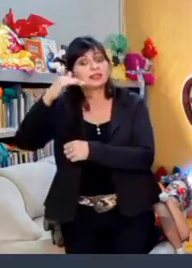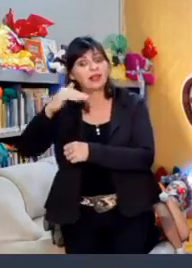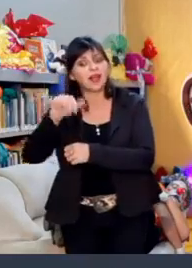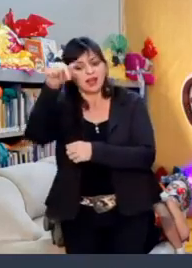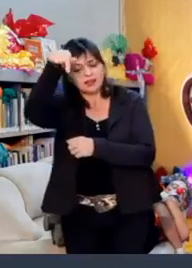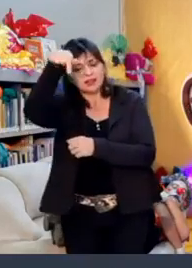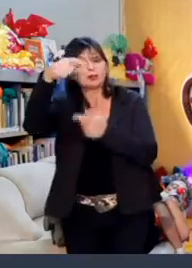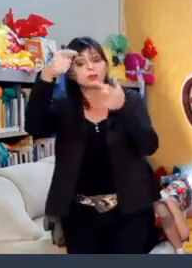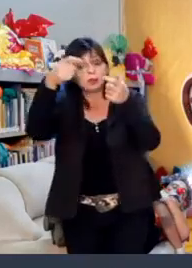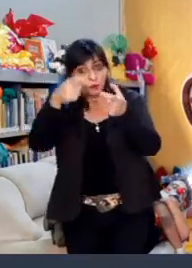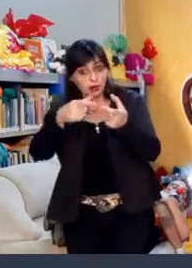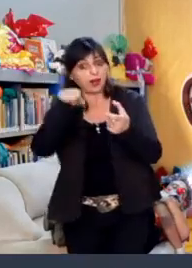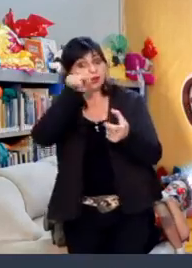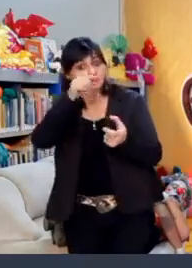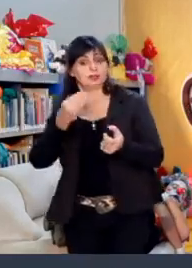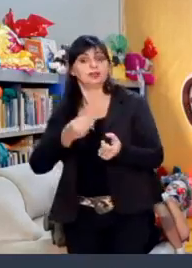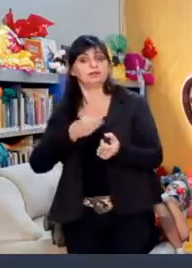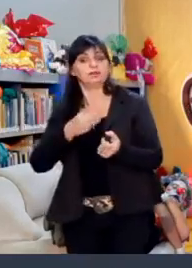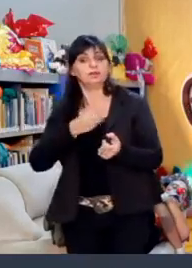esse novo lugar